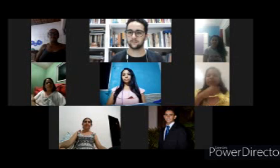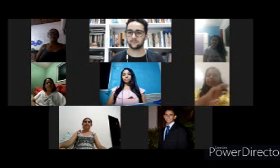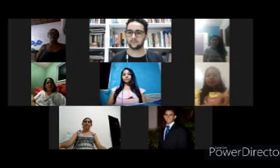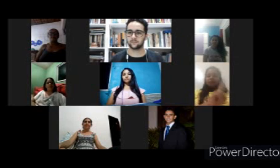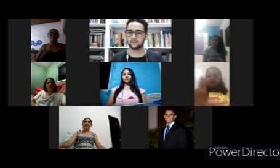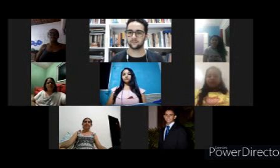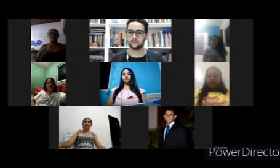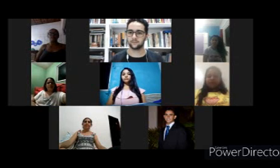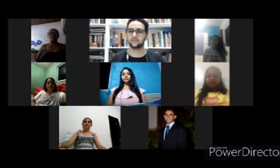Meu nome